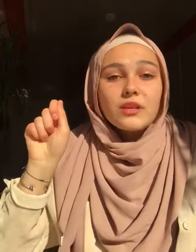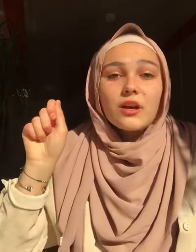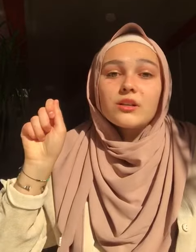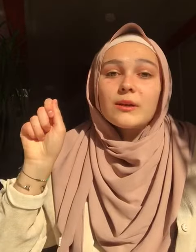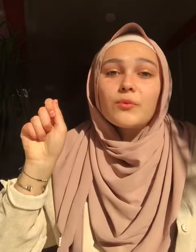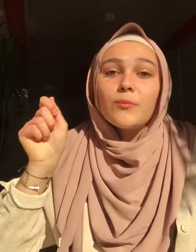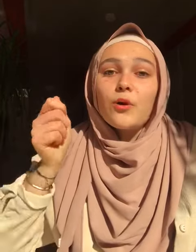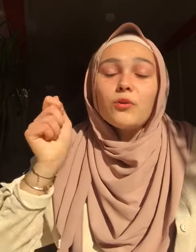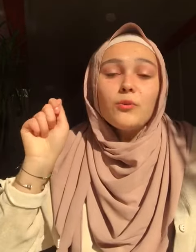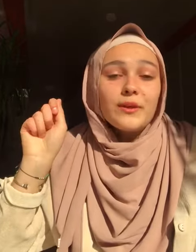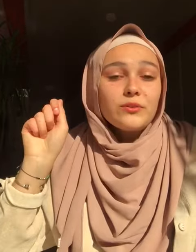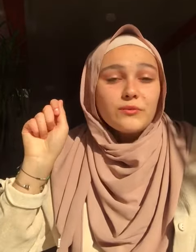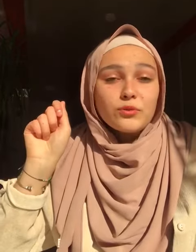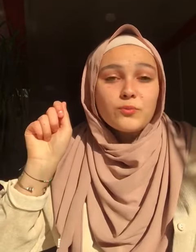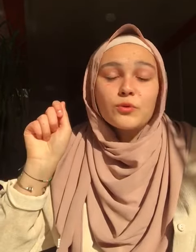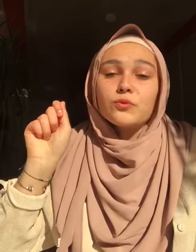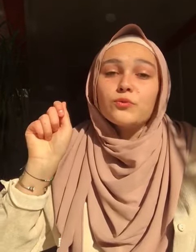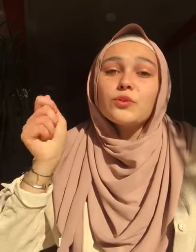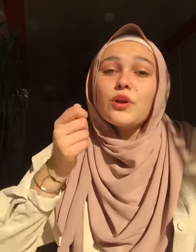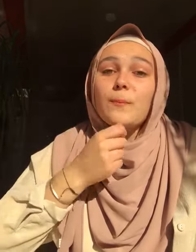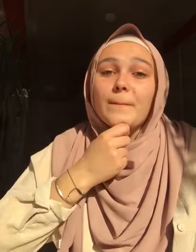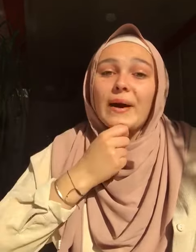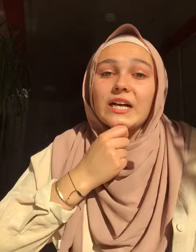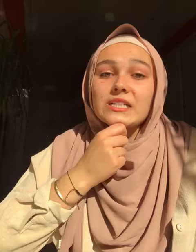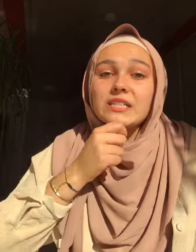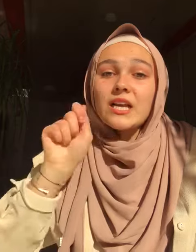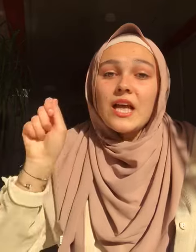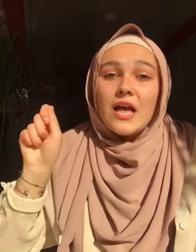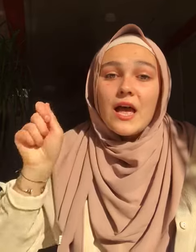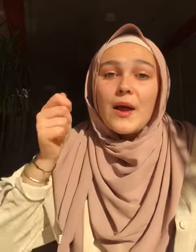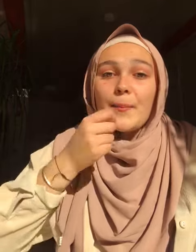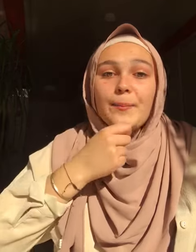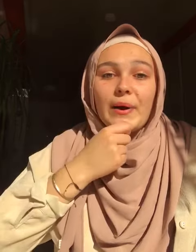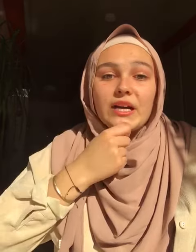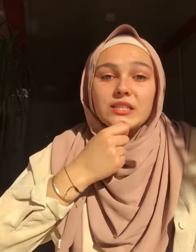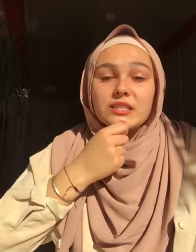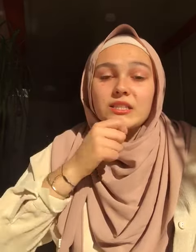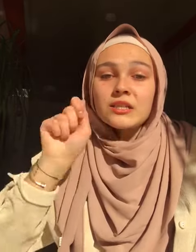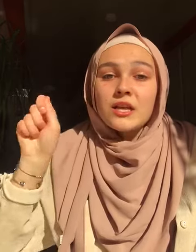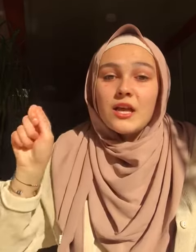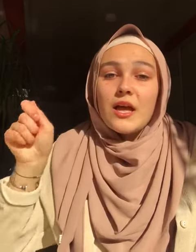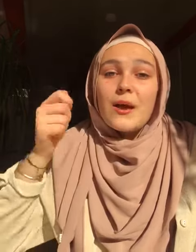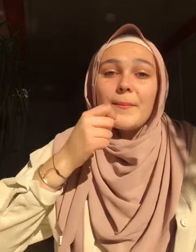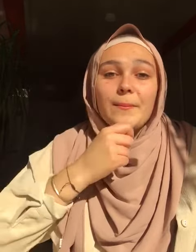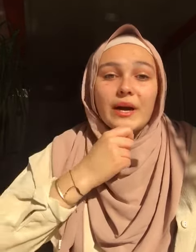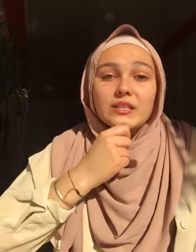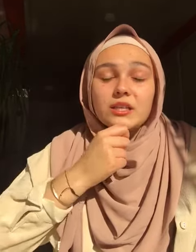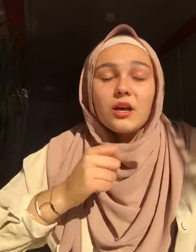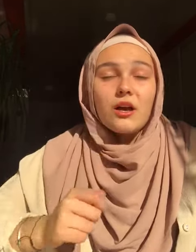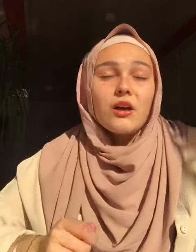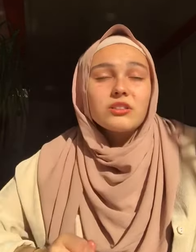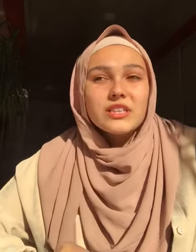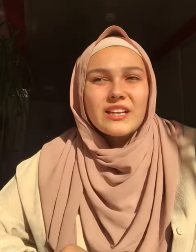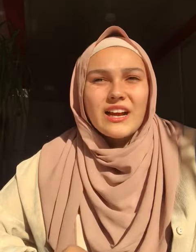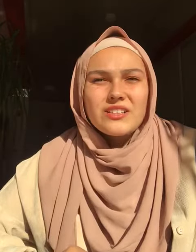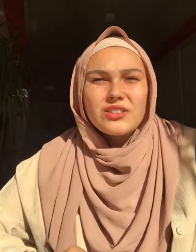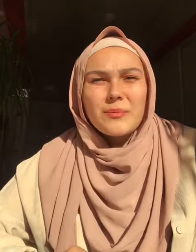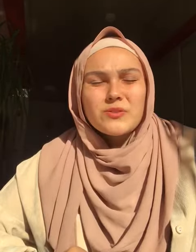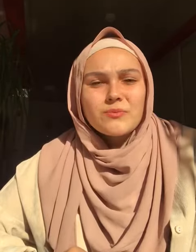venir simplement le mettre au niveau du menton. Donc, mars, mars, mars. En général, j'ai l'impression que